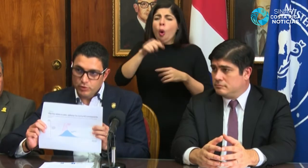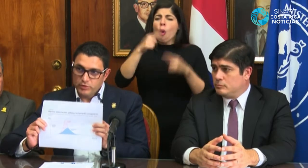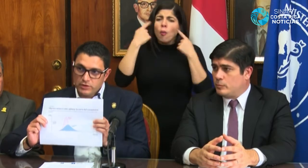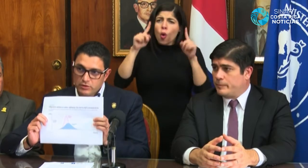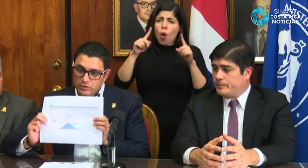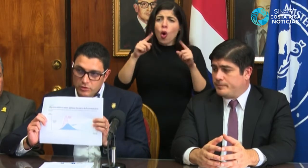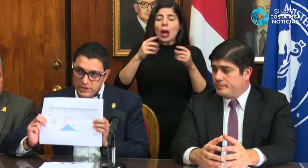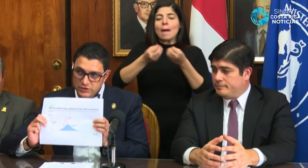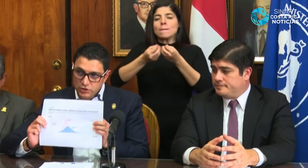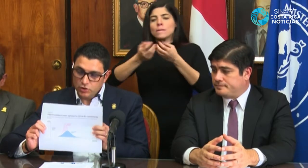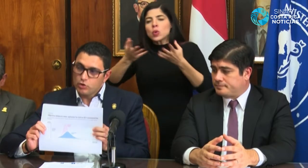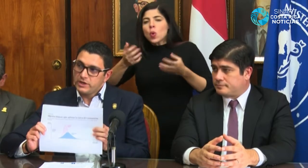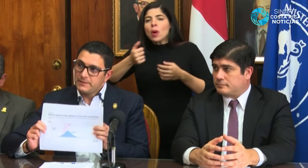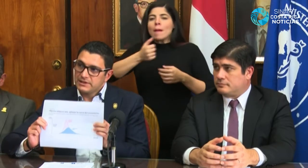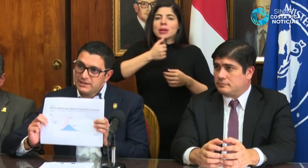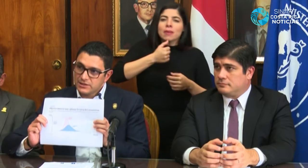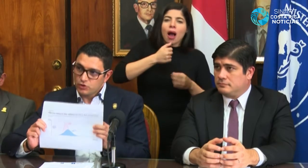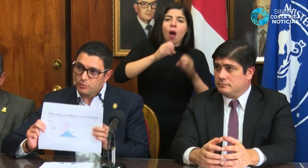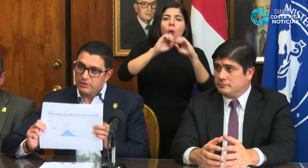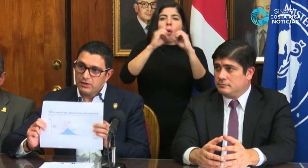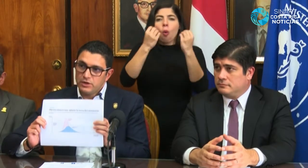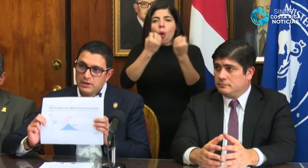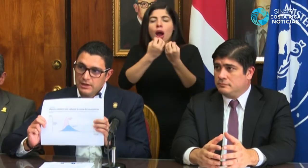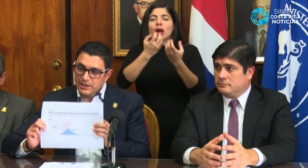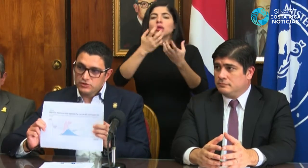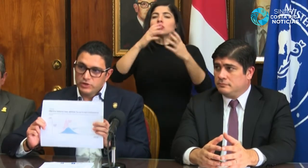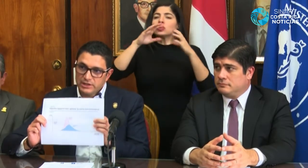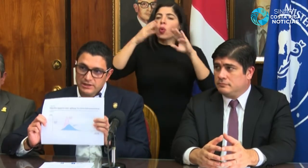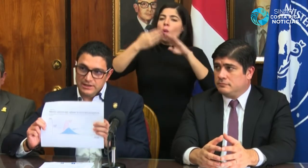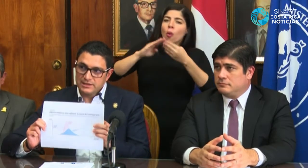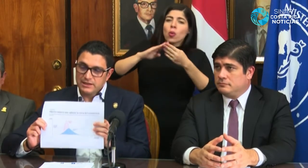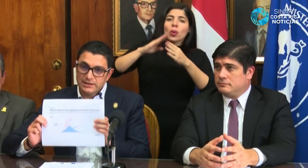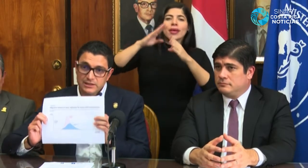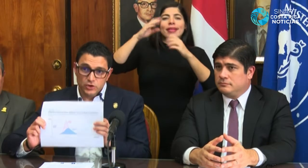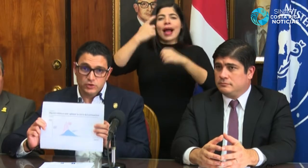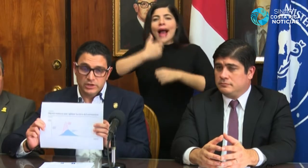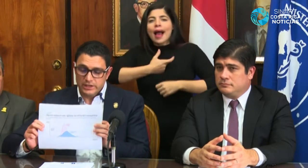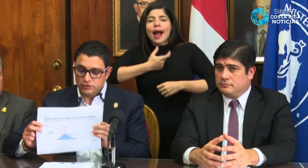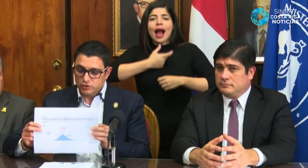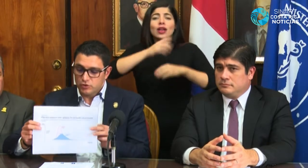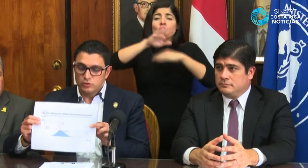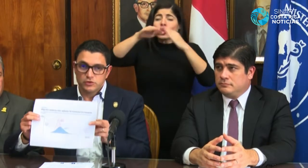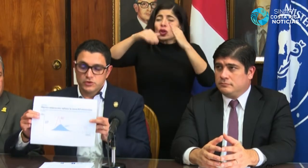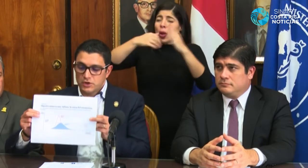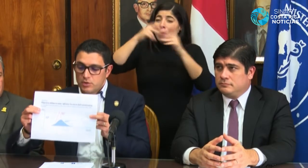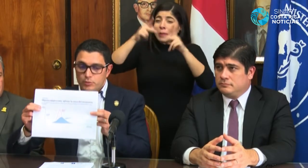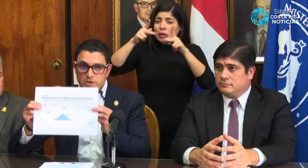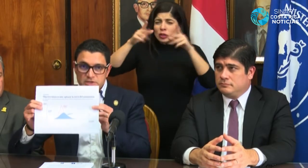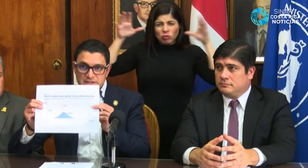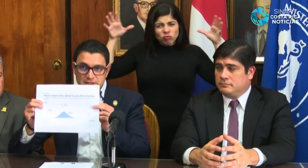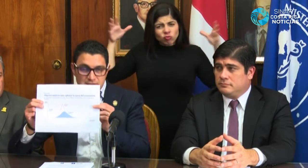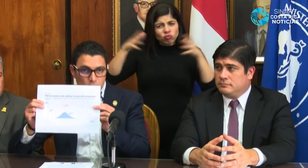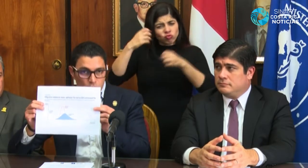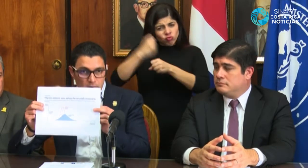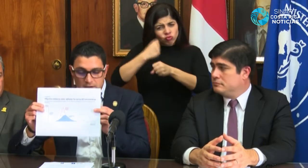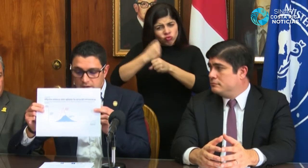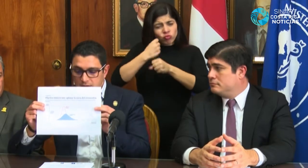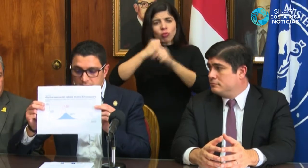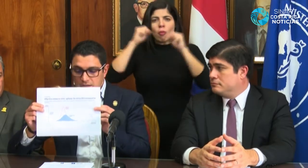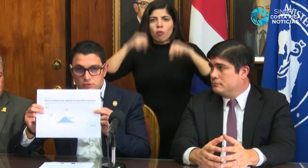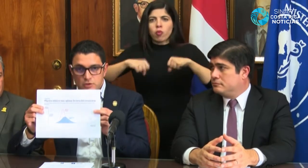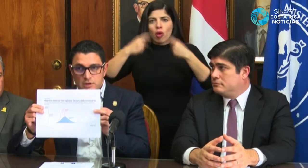sector público, organizaciones no gubernamentales, sector privado, las comunidades, las alcaldías, los ciudadanos, todos juntos podemos hacer que esa